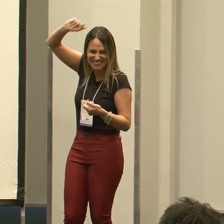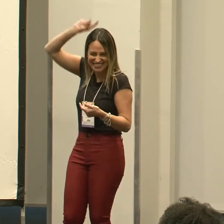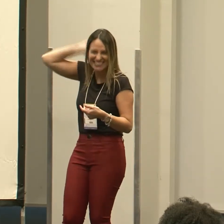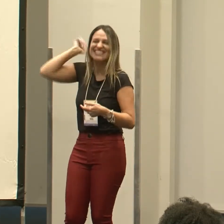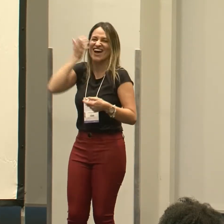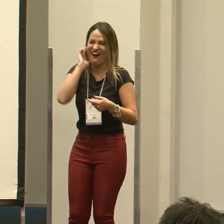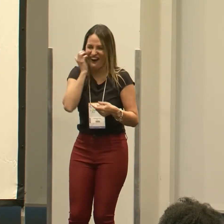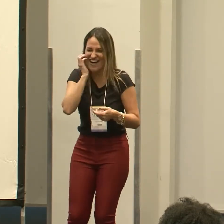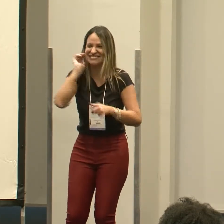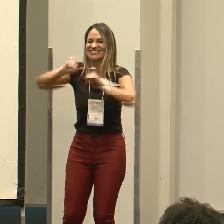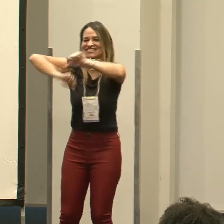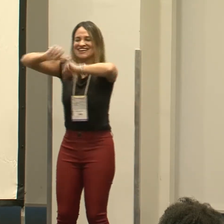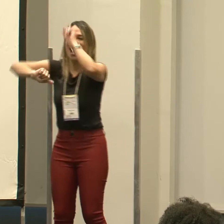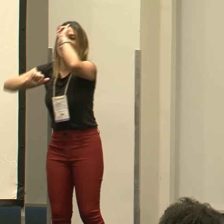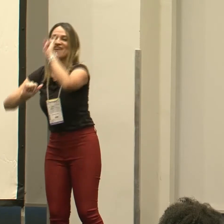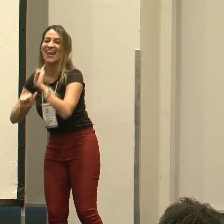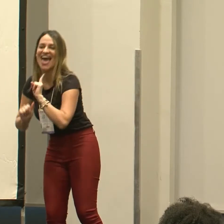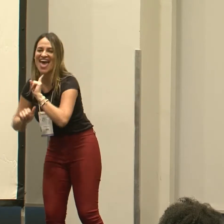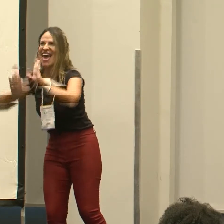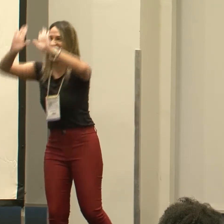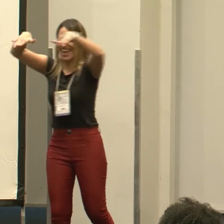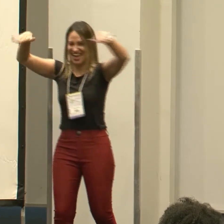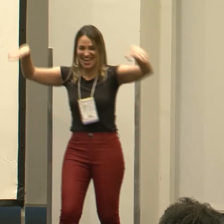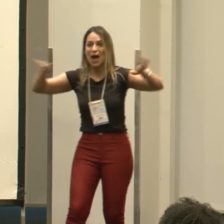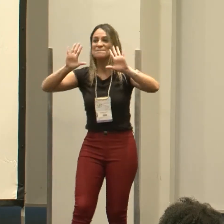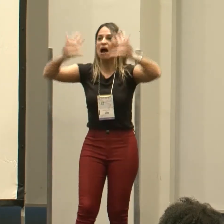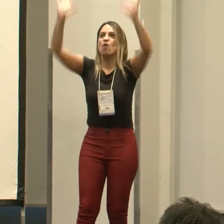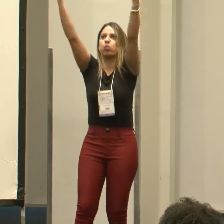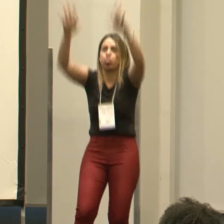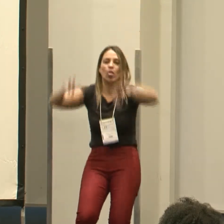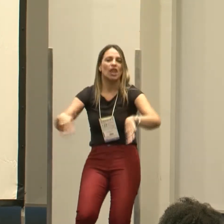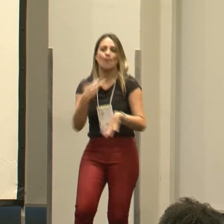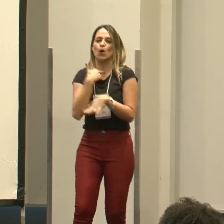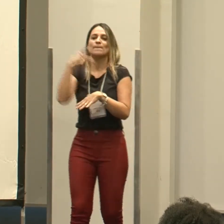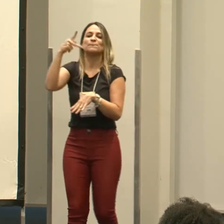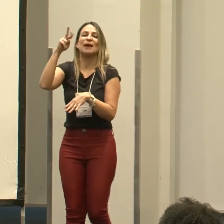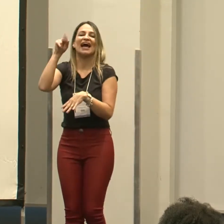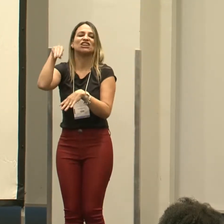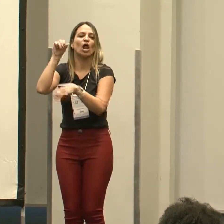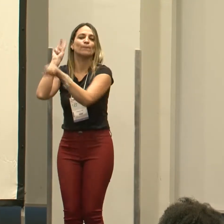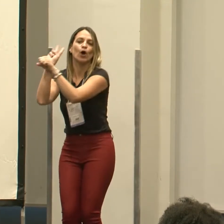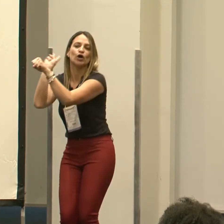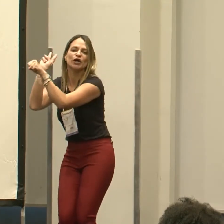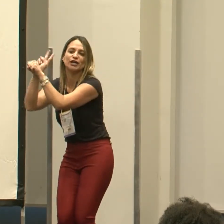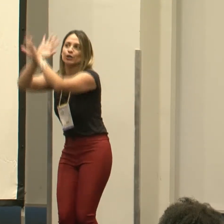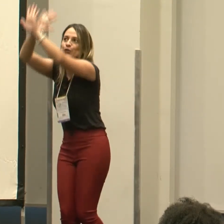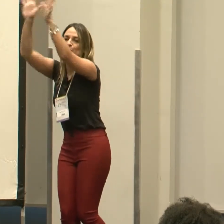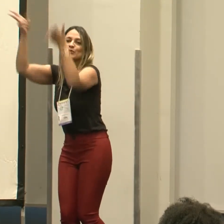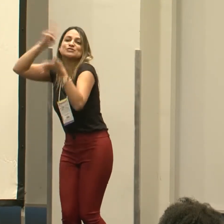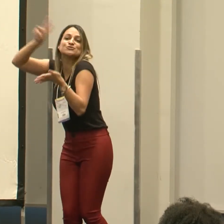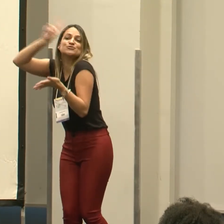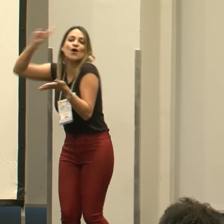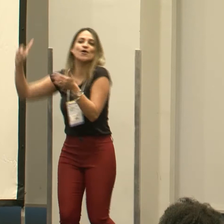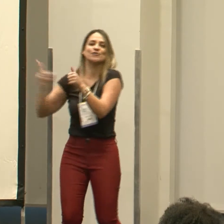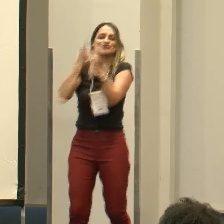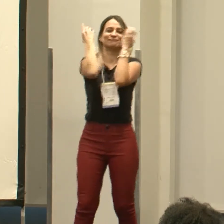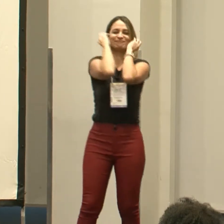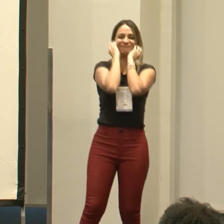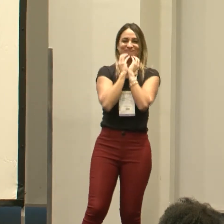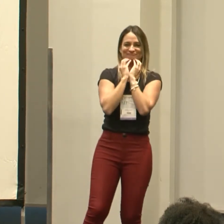Vocês lembram que antigamente o Willis era rosa? E aí agora mudou, ficou amarelo, mas ele não pode, né, entrar em obra e aí